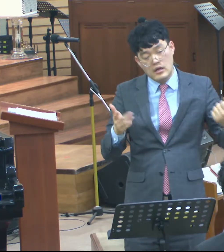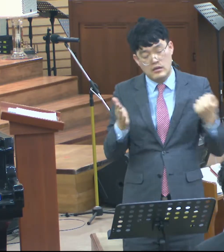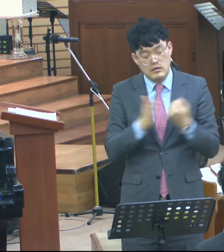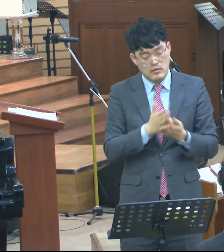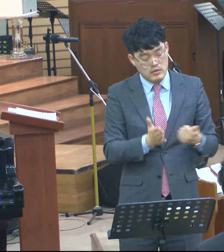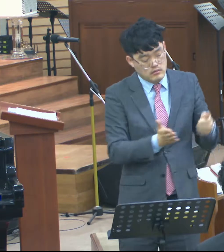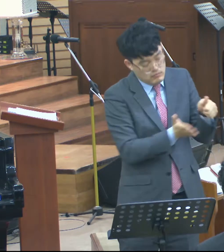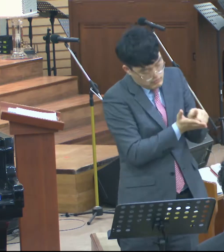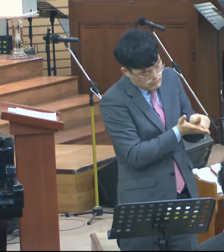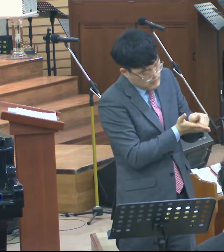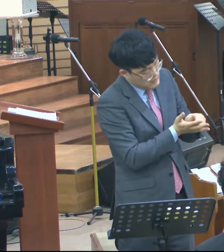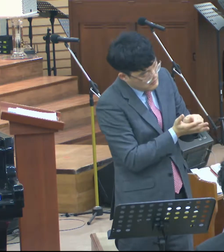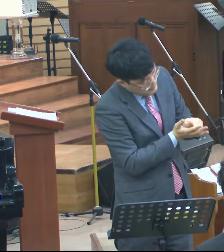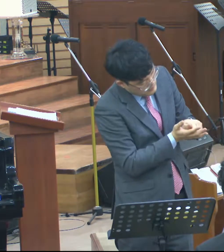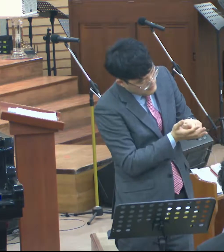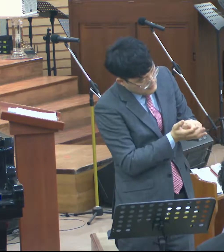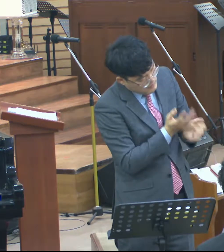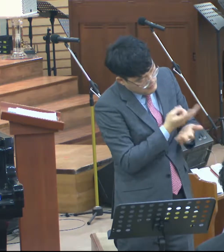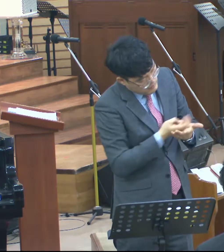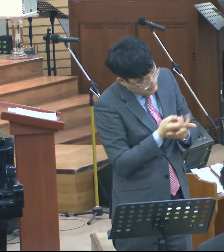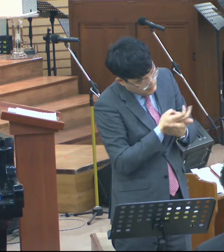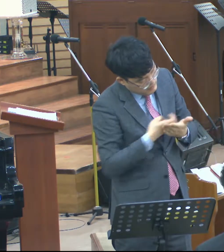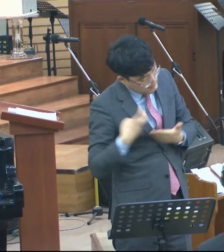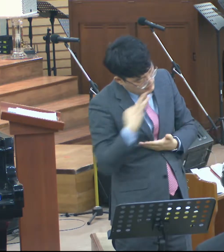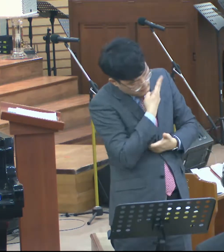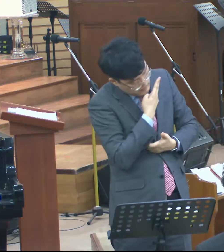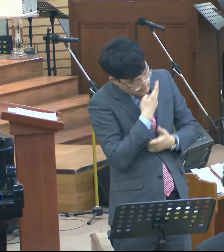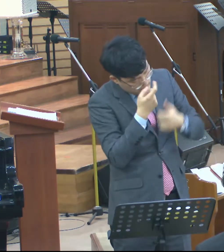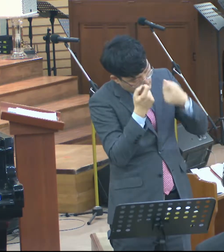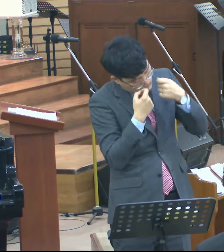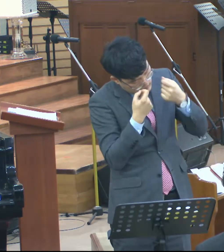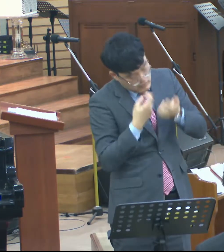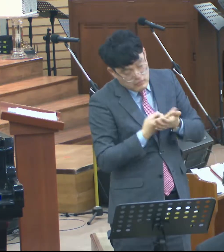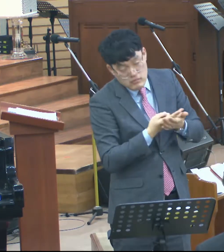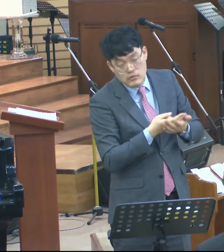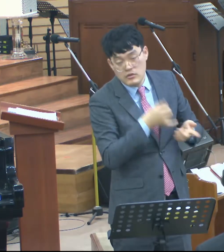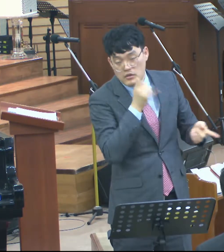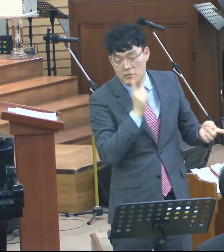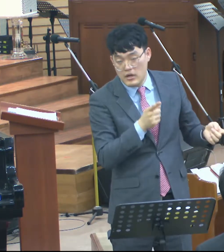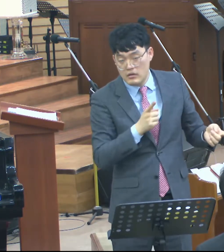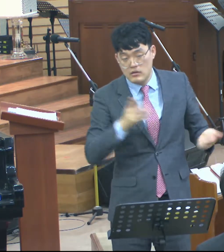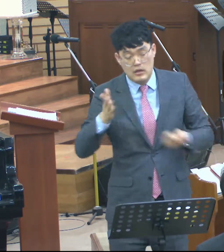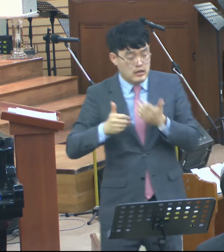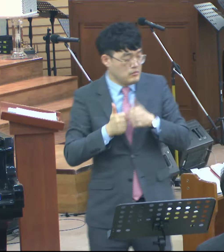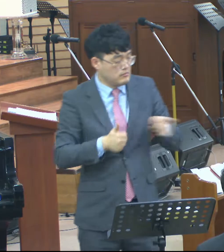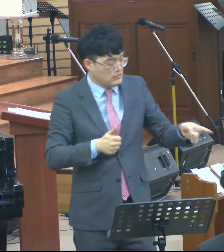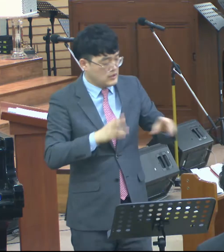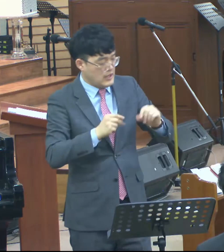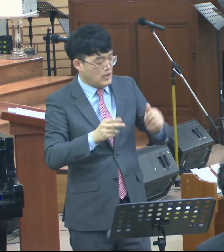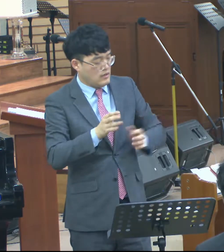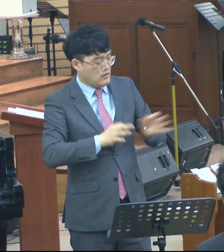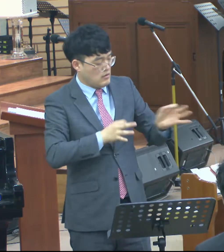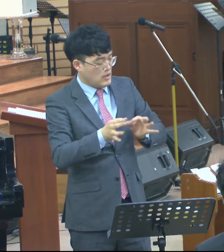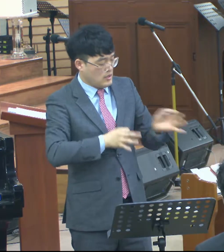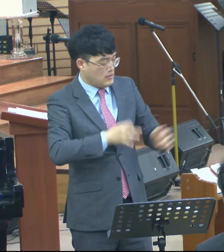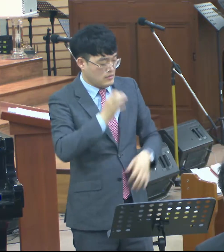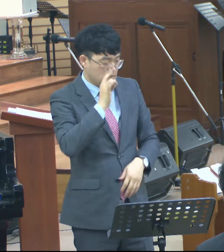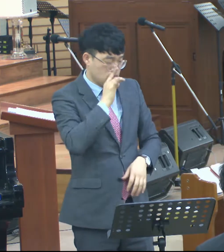누워서 시금전폐하고 있었어요. 그러나 하나님은 토지 거래는 안 된다고 오래전에 말씀하셨잖아요.